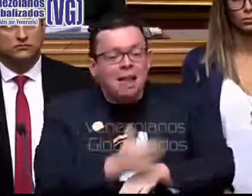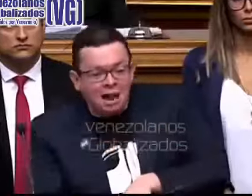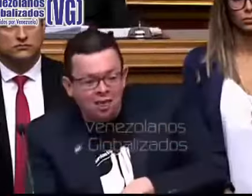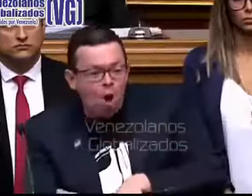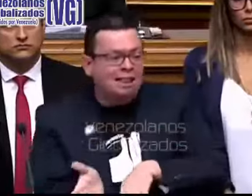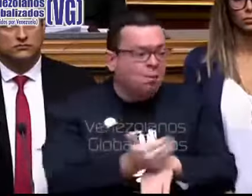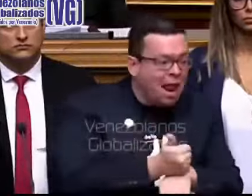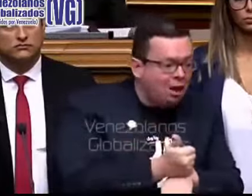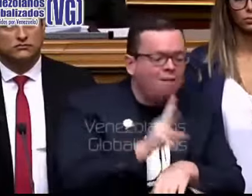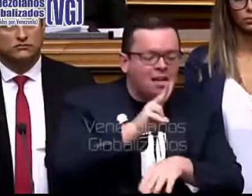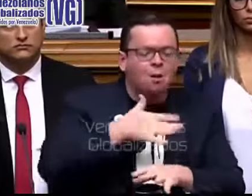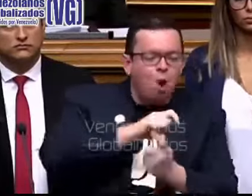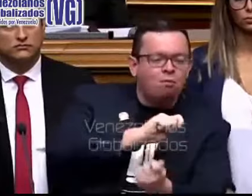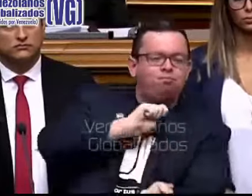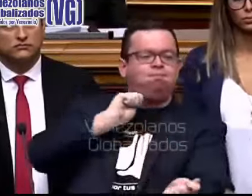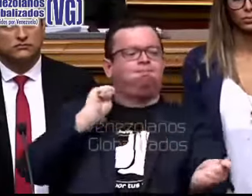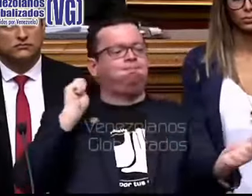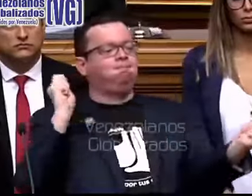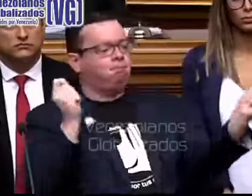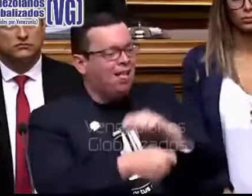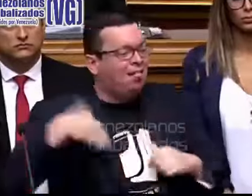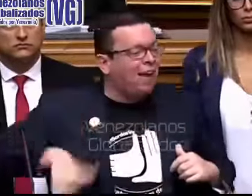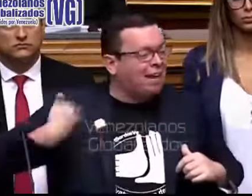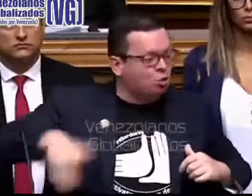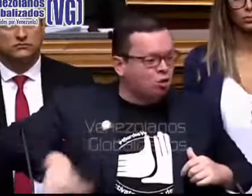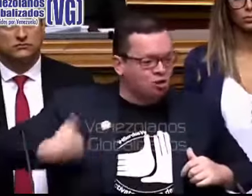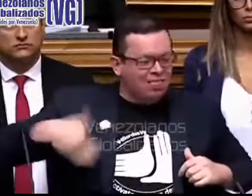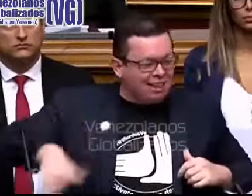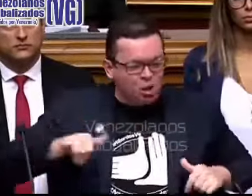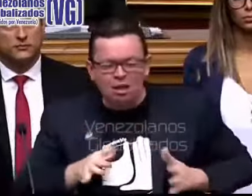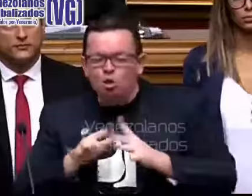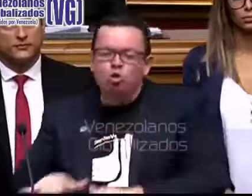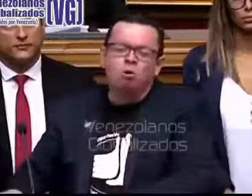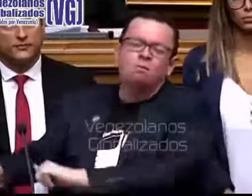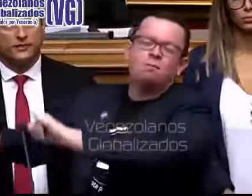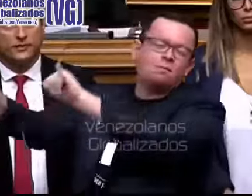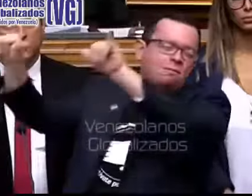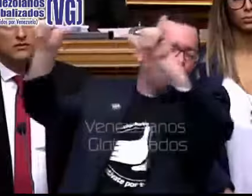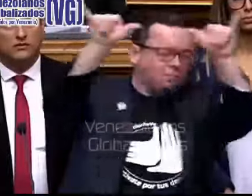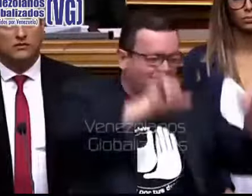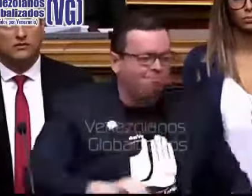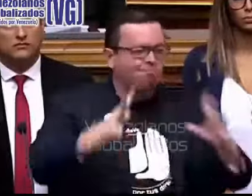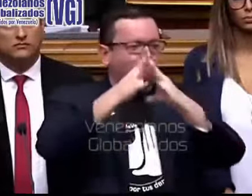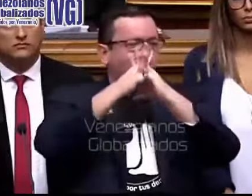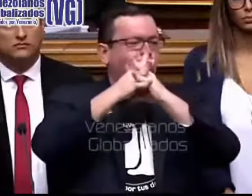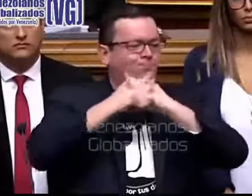derechos. Que más tarde que temprano vamos a lograr la transformación. Una vez que hayamos obtenido nuestros derechos